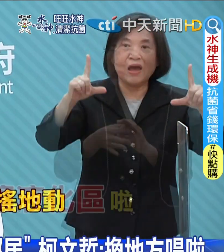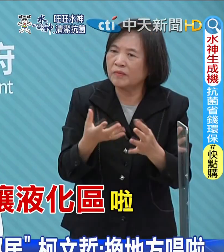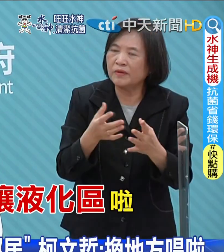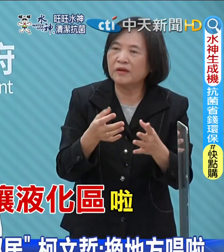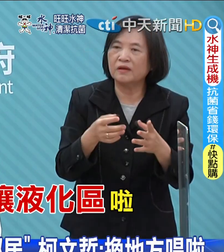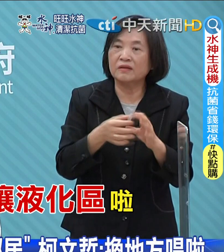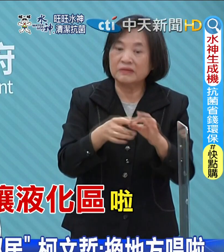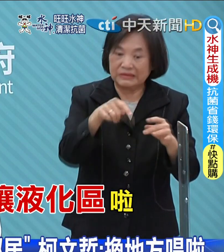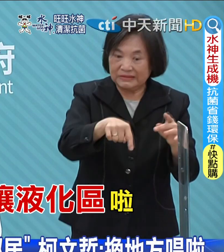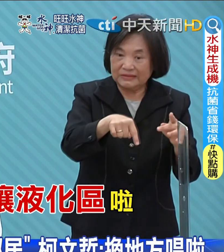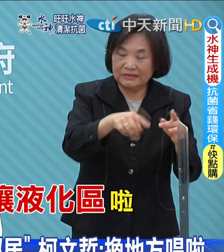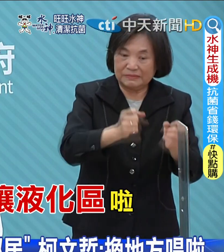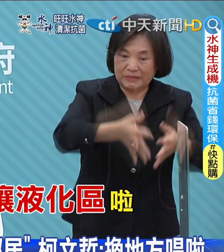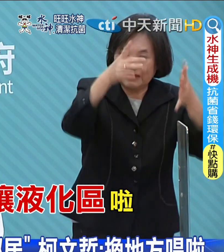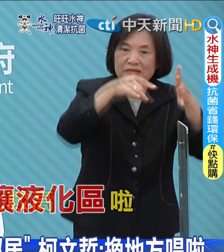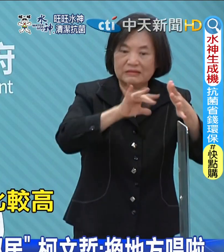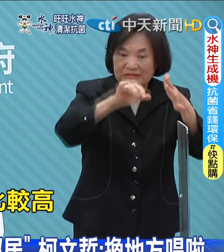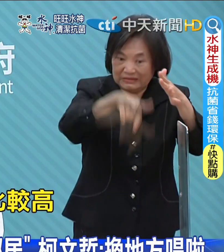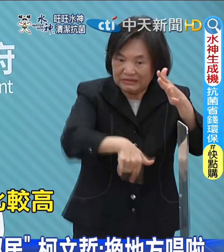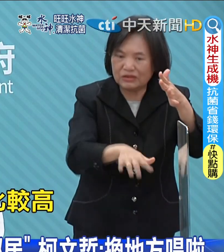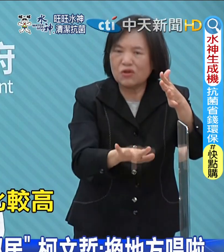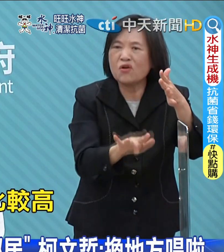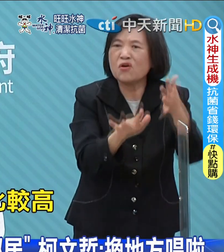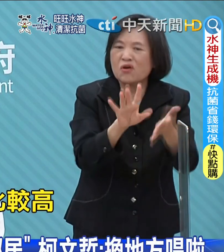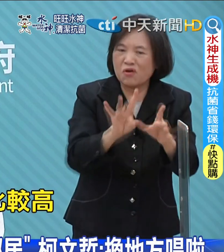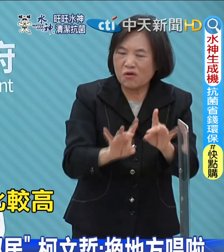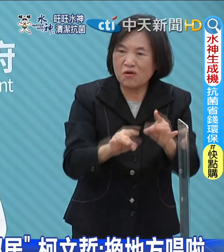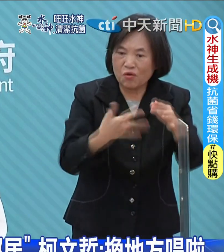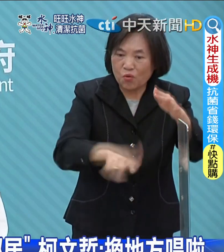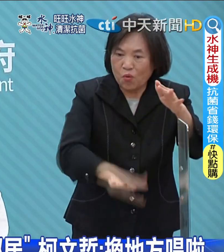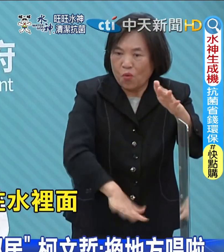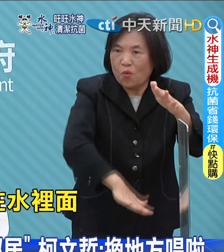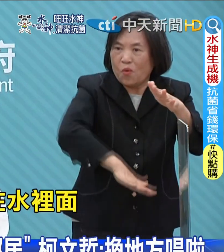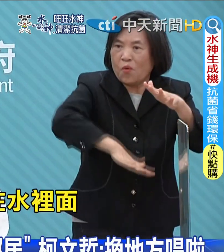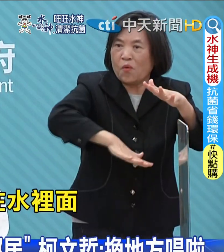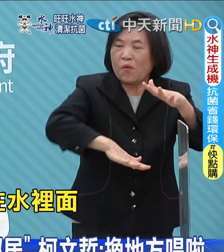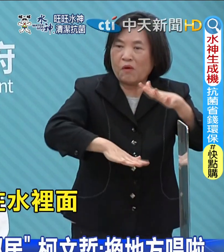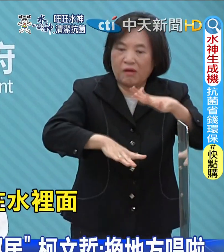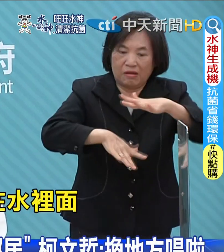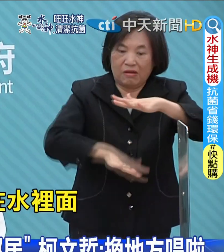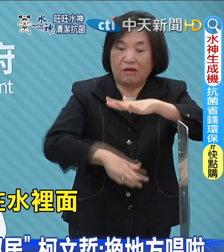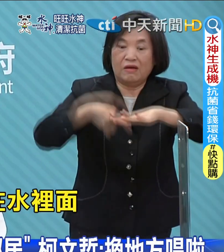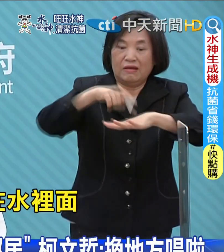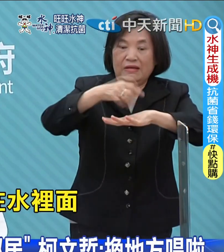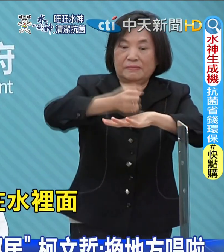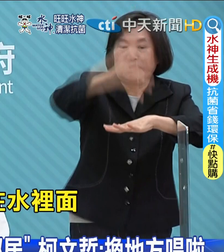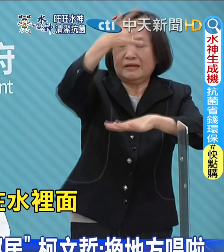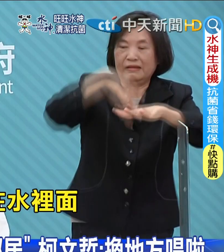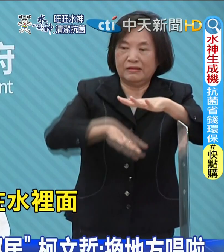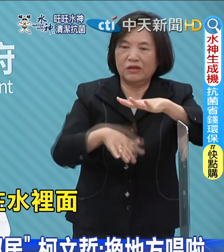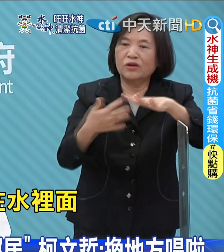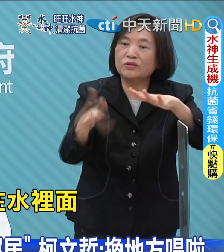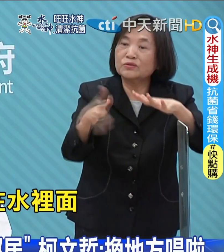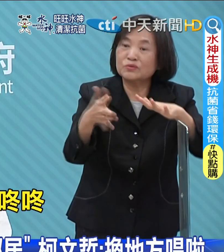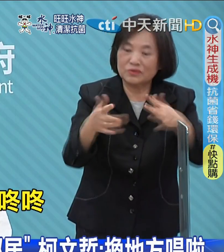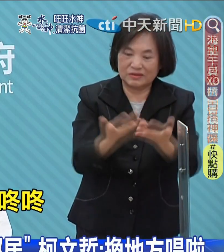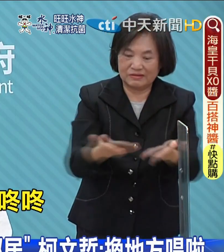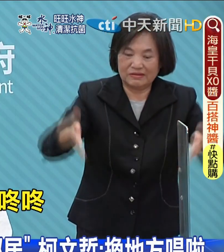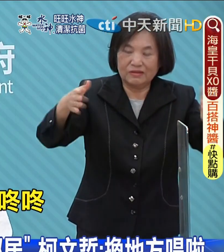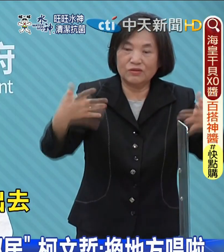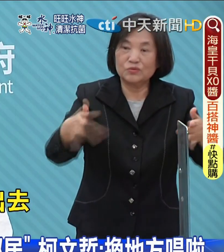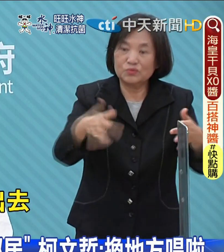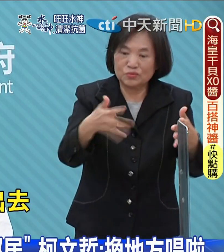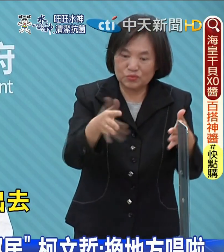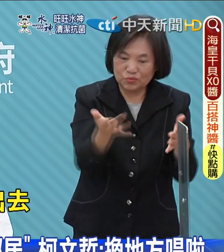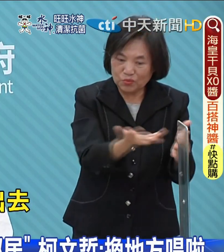那没办法，那个地方是土壤异化区的，所以她水位比较高，就好像你那个脸盆放在水里面，你给它